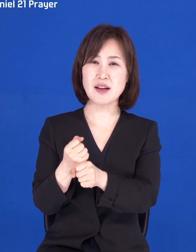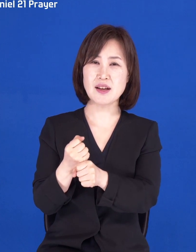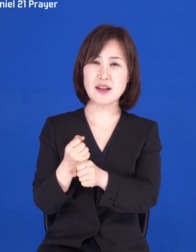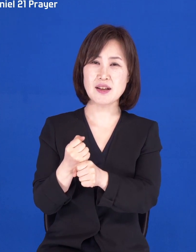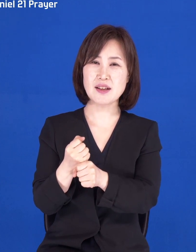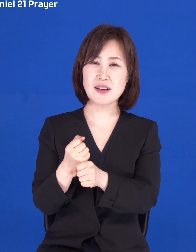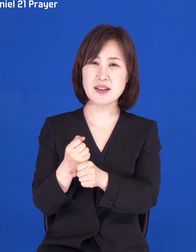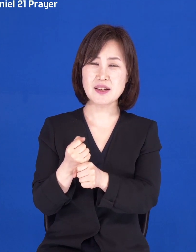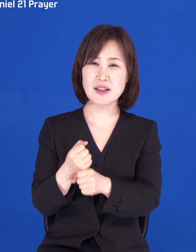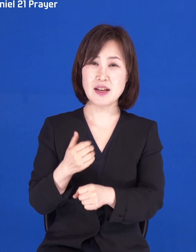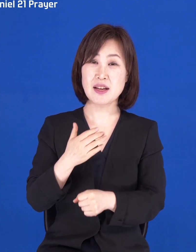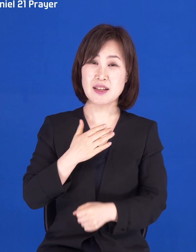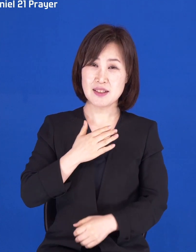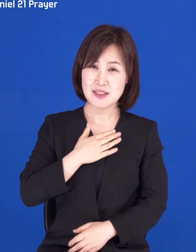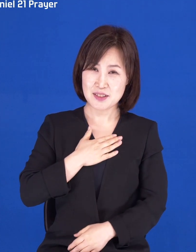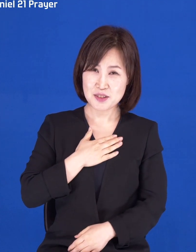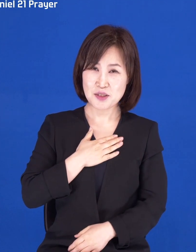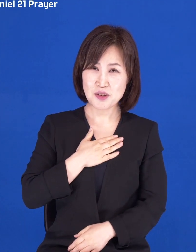의지하옵니다.